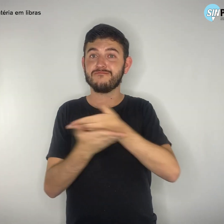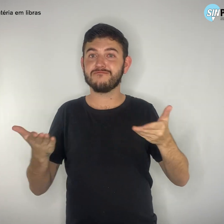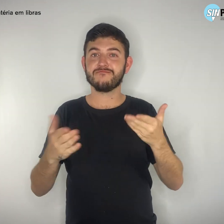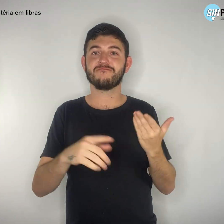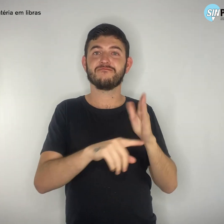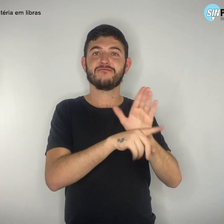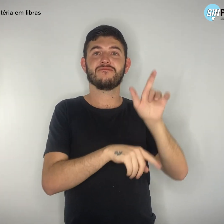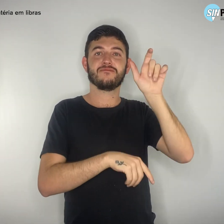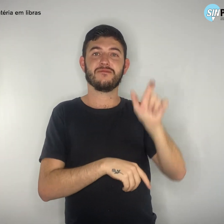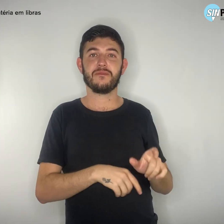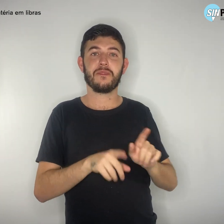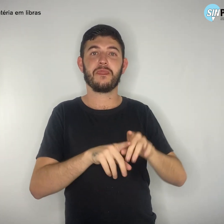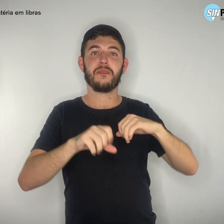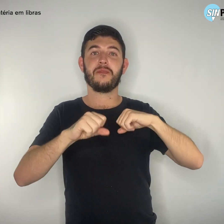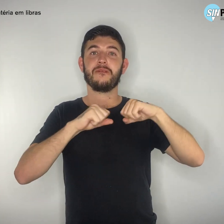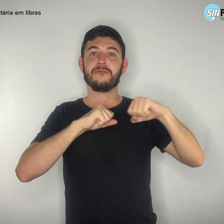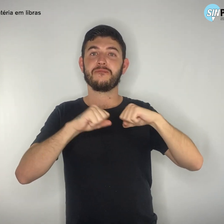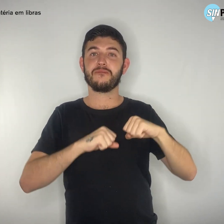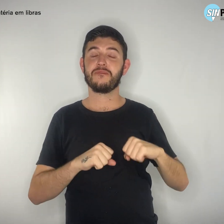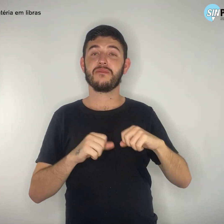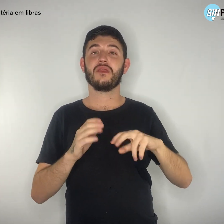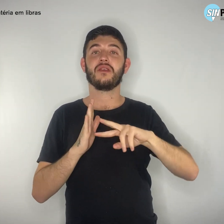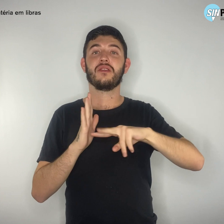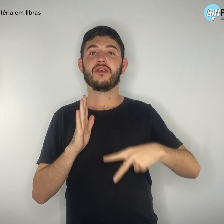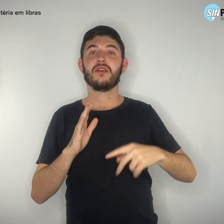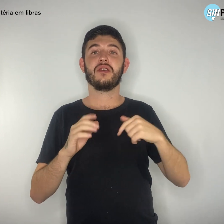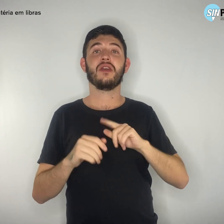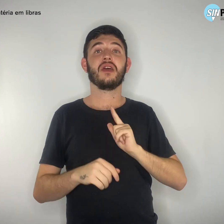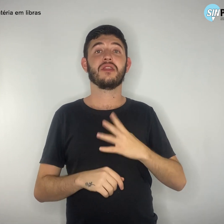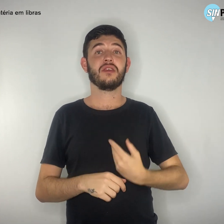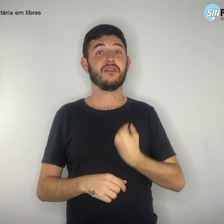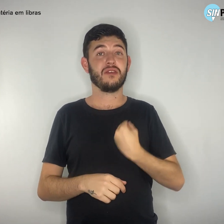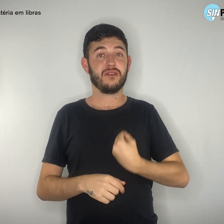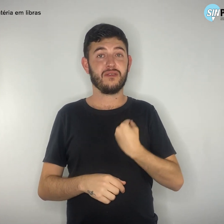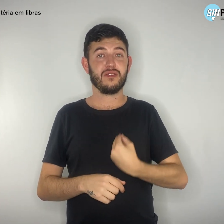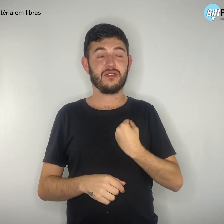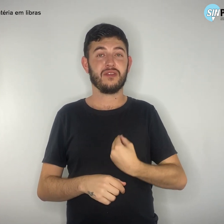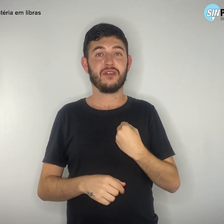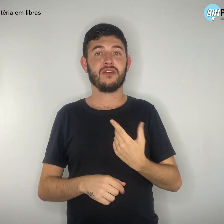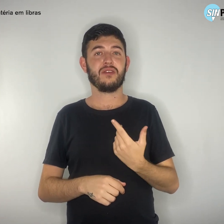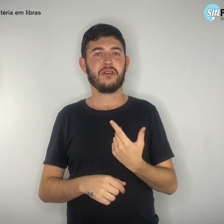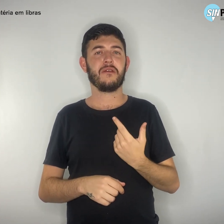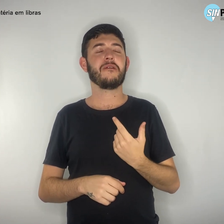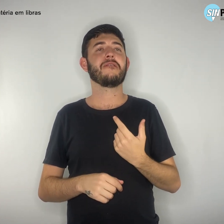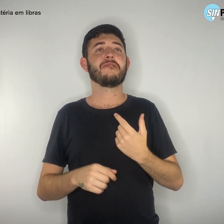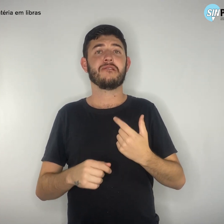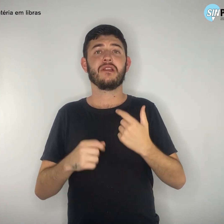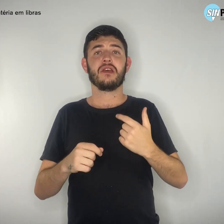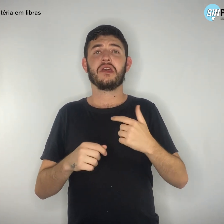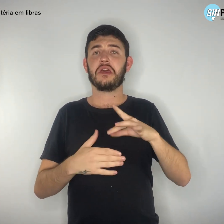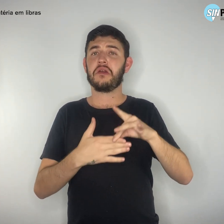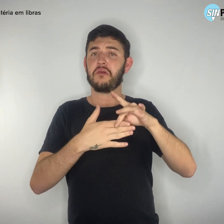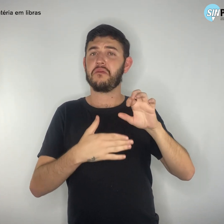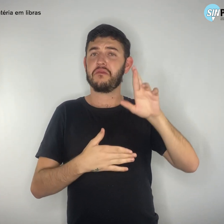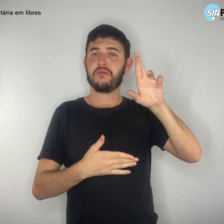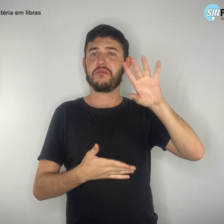e a se consolidar como pouquíssimos, como uma verdadeira líder. A campanha